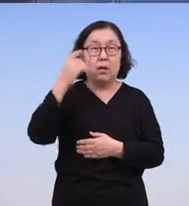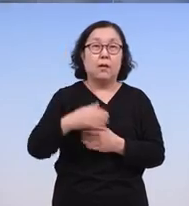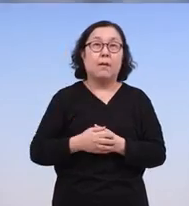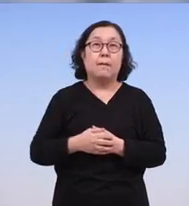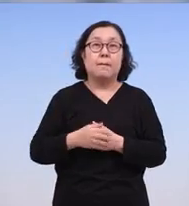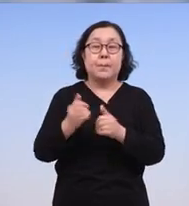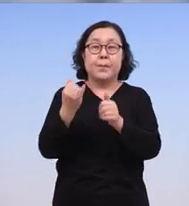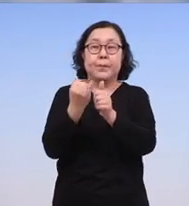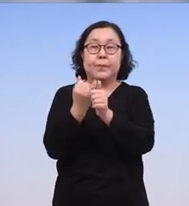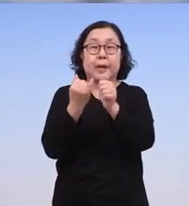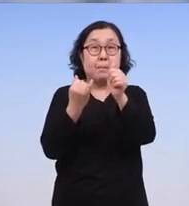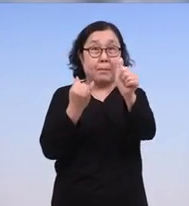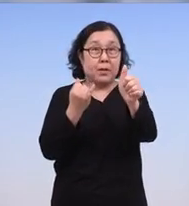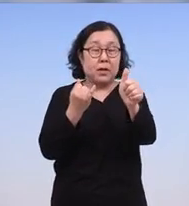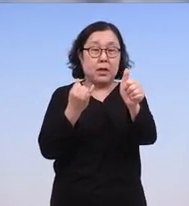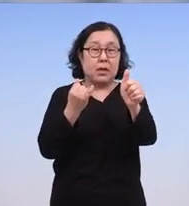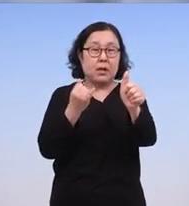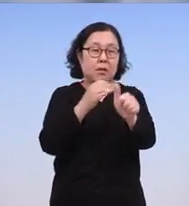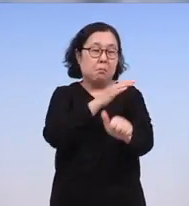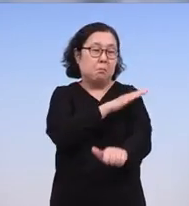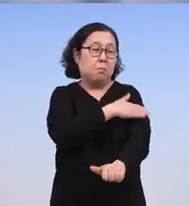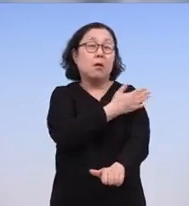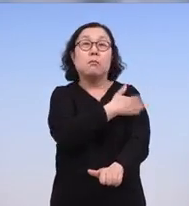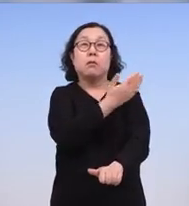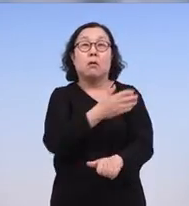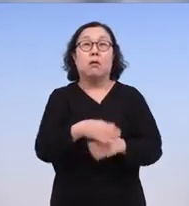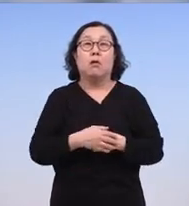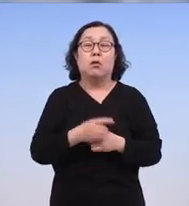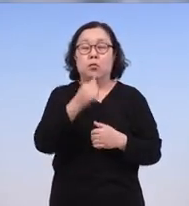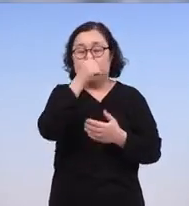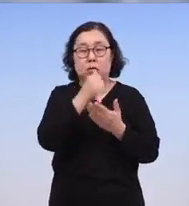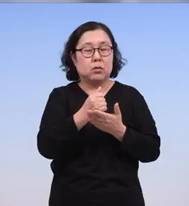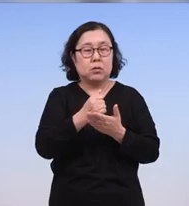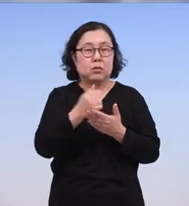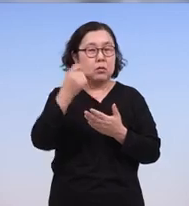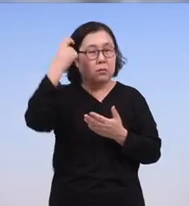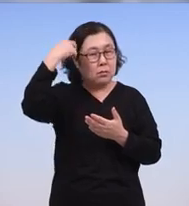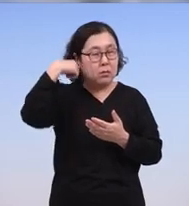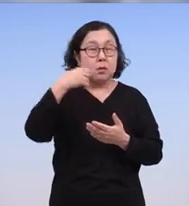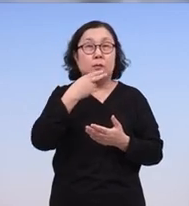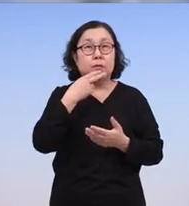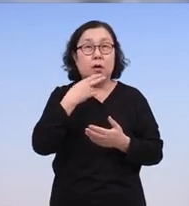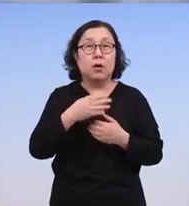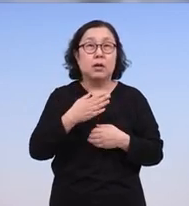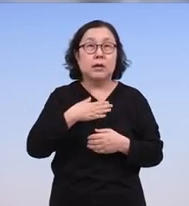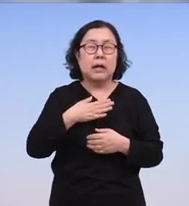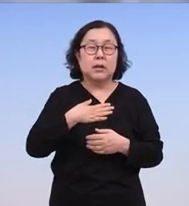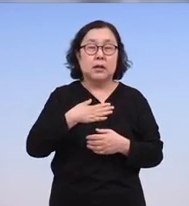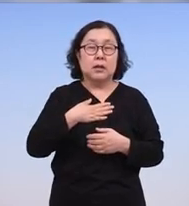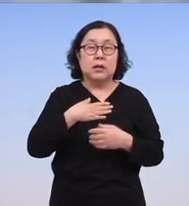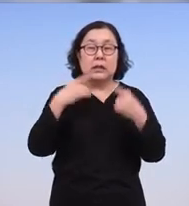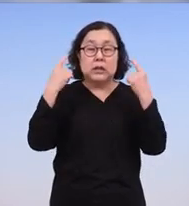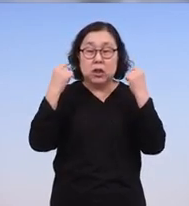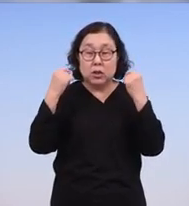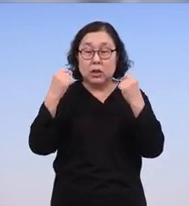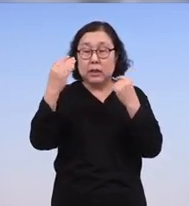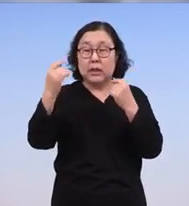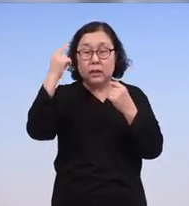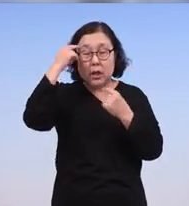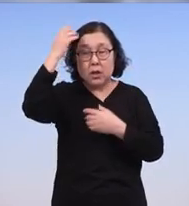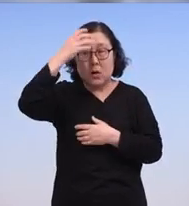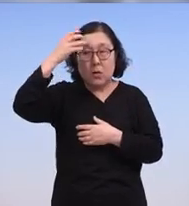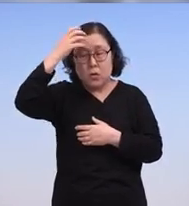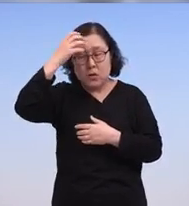생각입니까? 남편이 바람을 피워요. 너무 당당해요. 죄책감이 없습니다. 이렇게 말합니다. 난 여전히